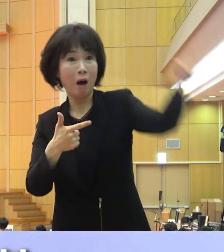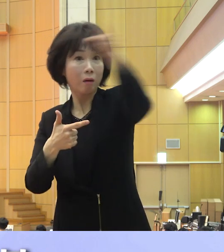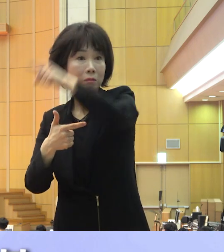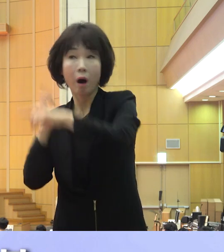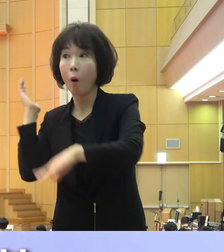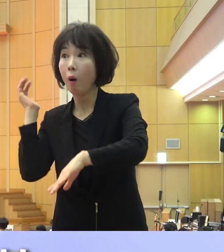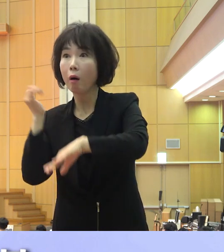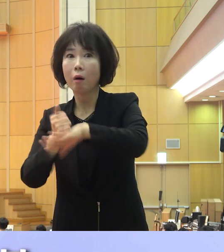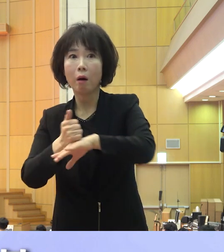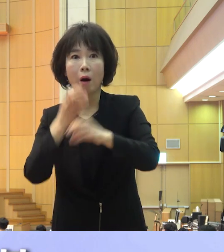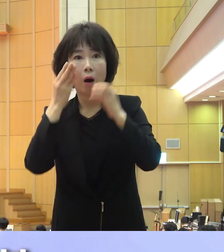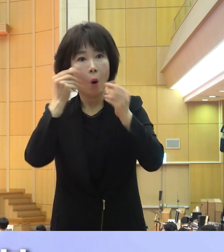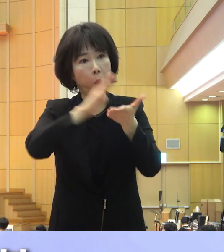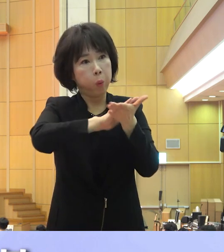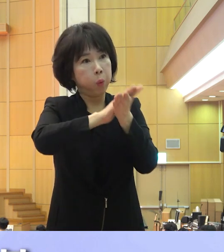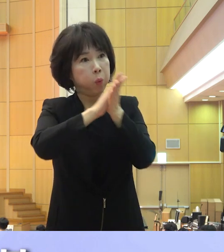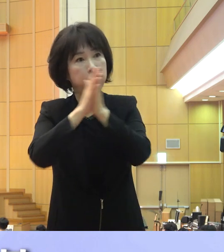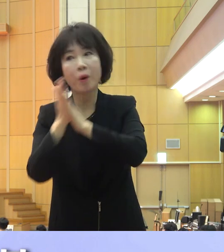순례를 가보면요,